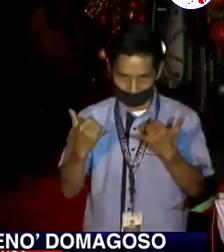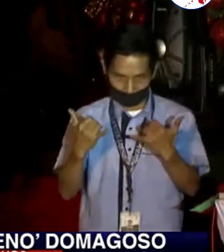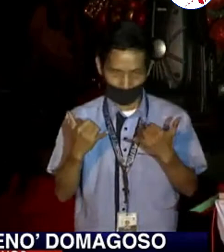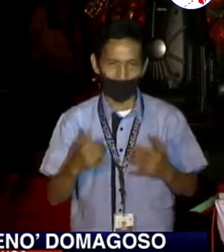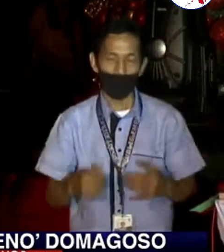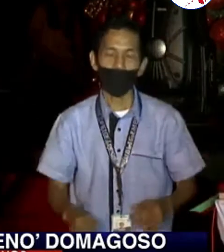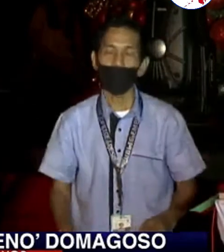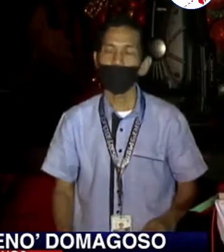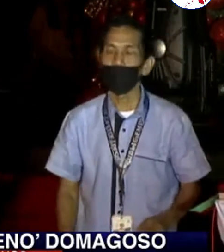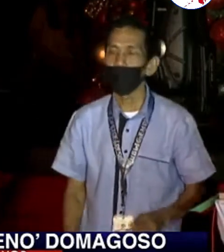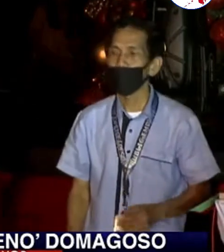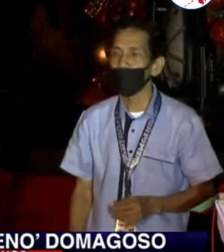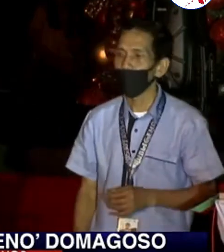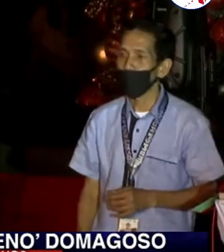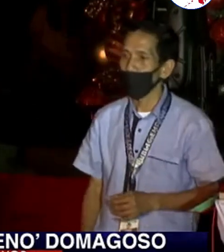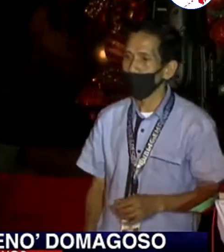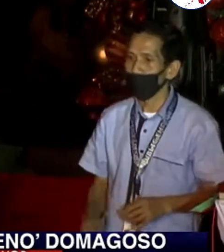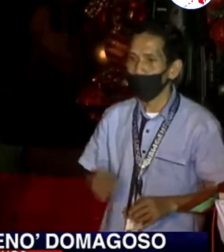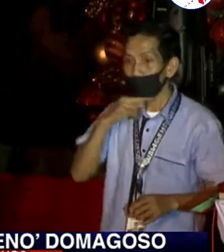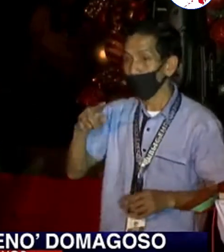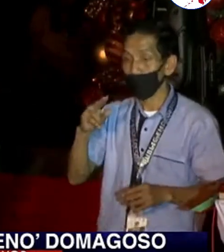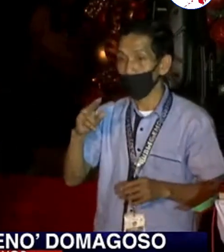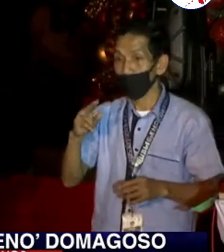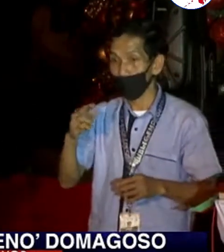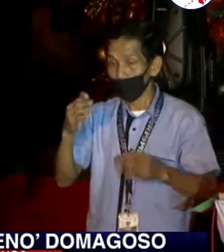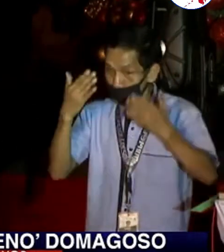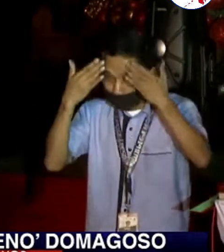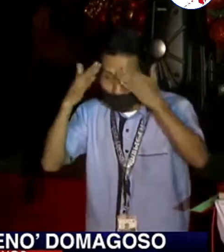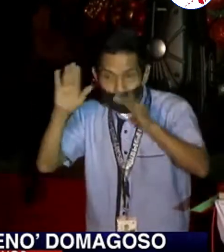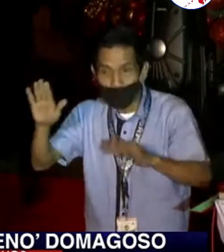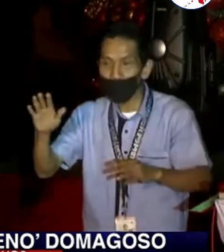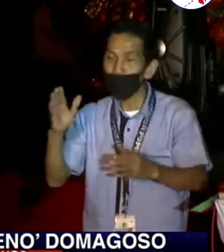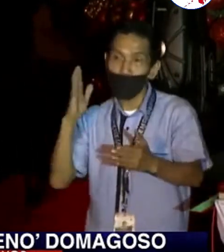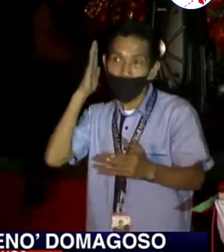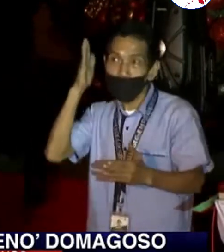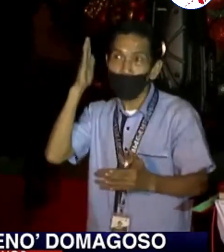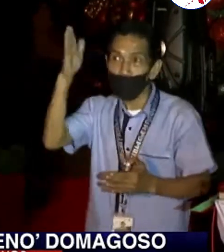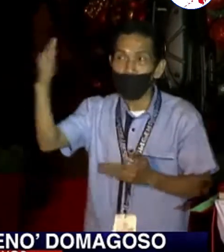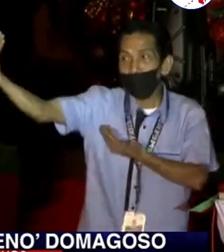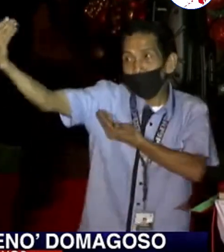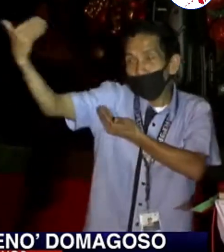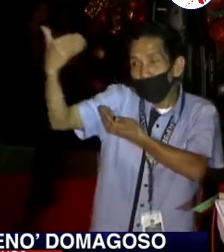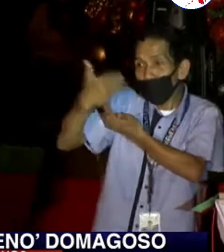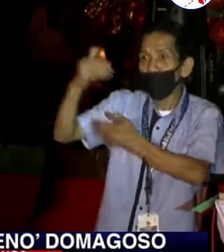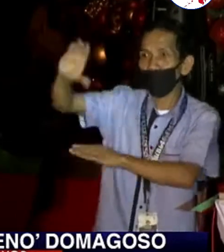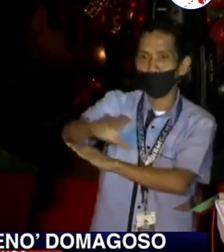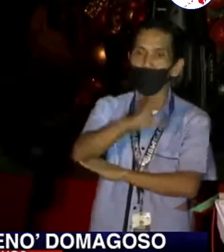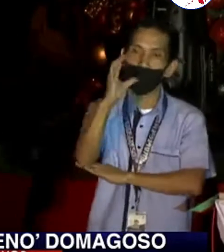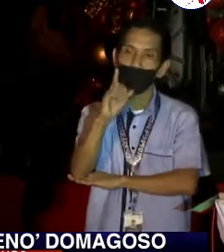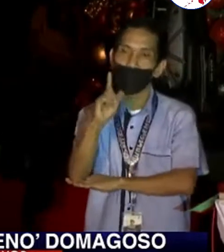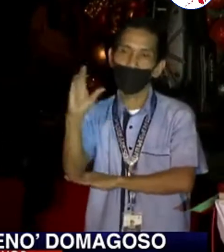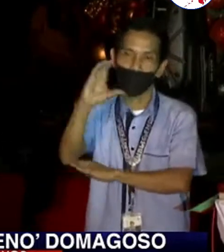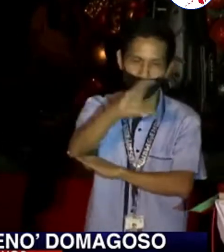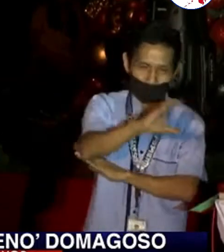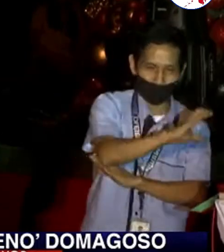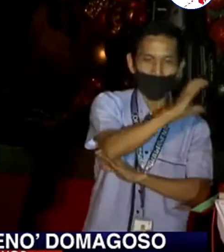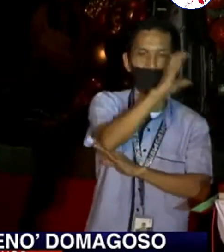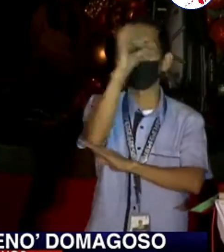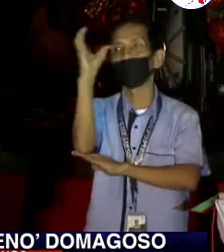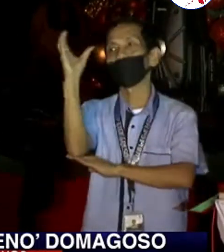ay hindi may kakaila darating ang Pasko.